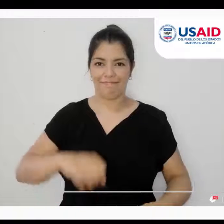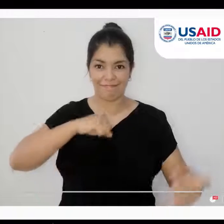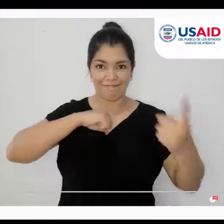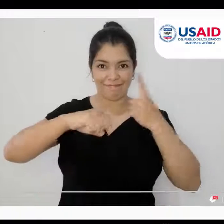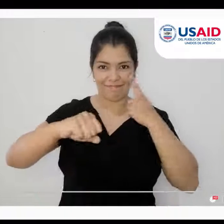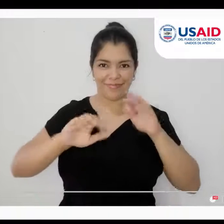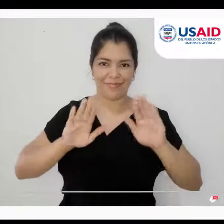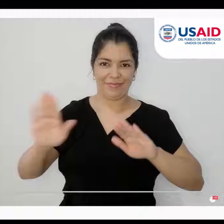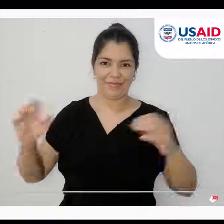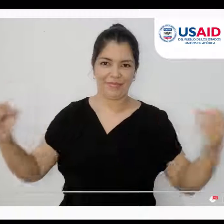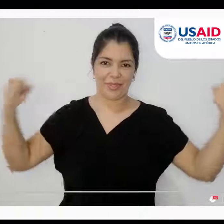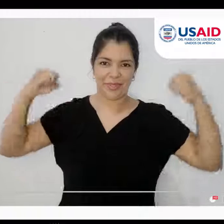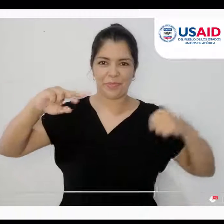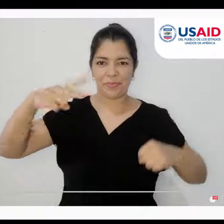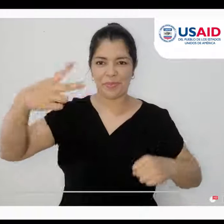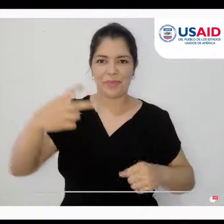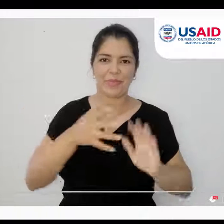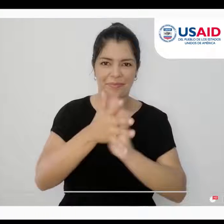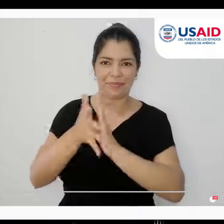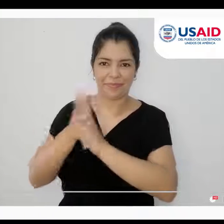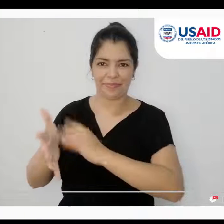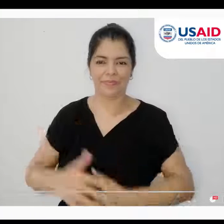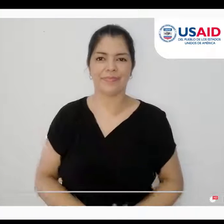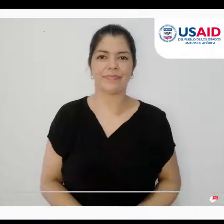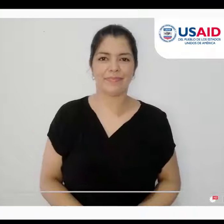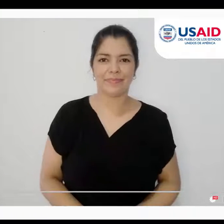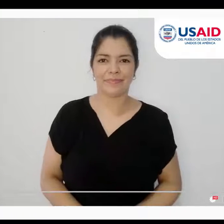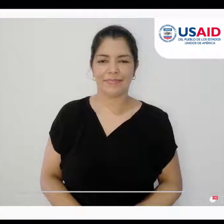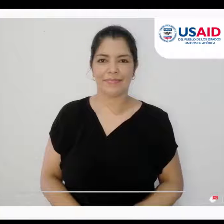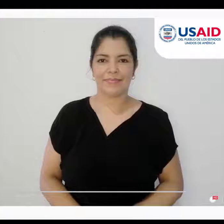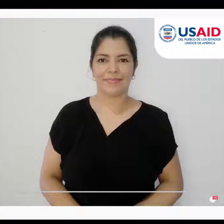La Jugada con los Derechos es un podcast de Sport Power 2.